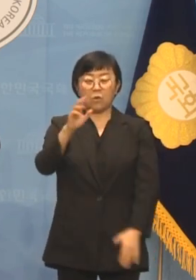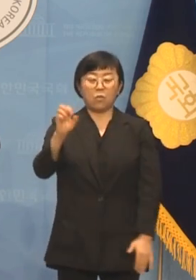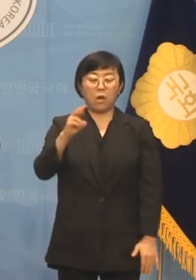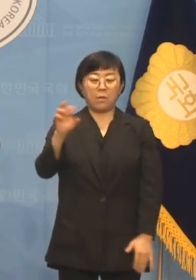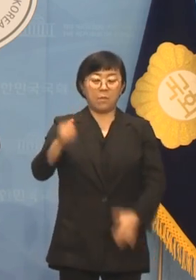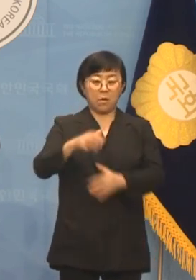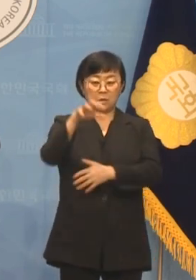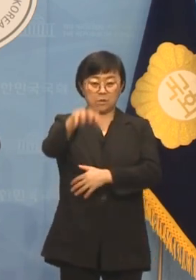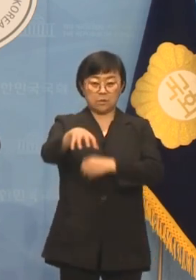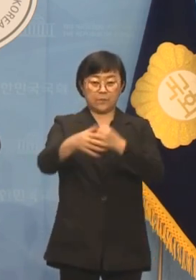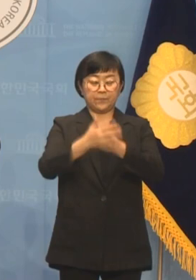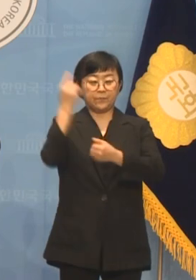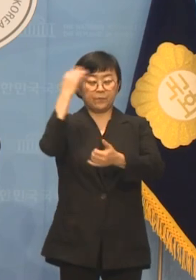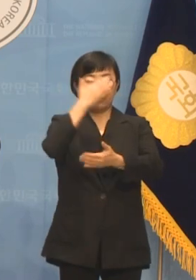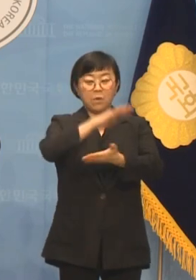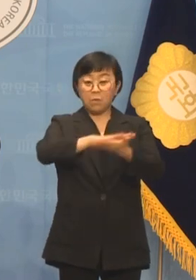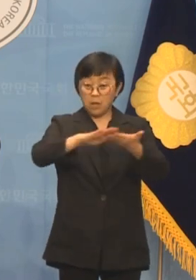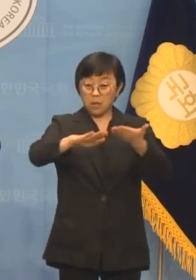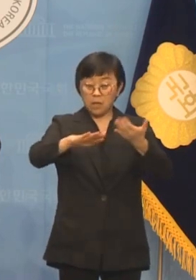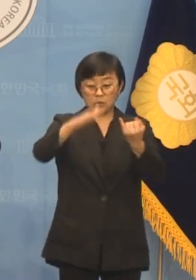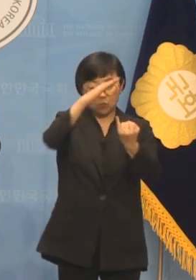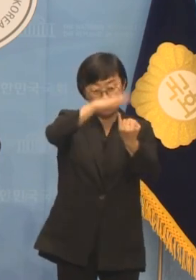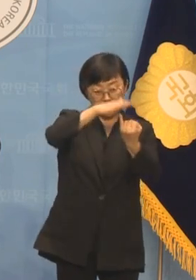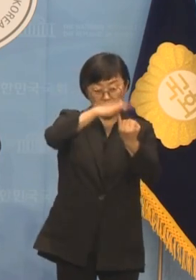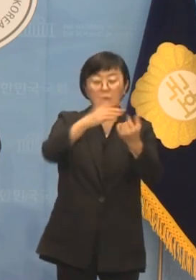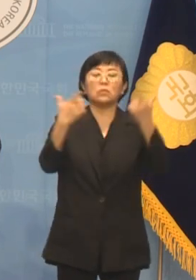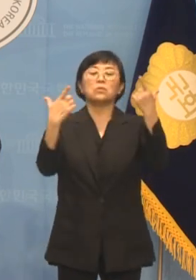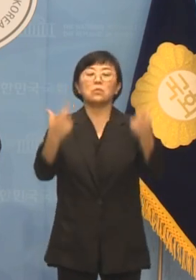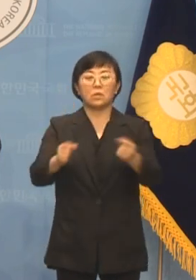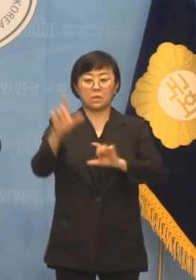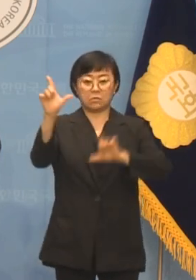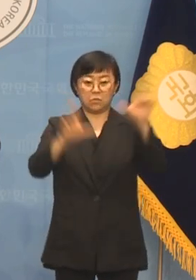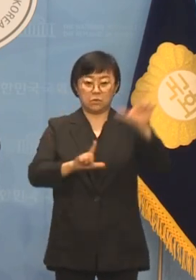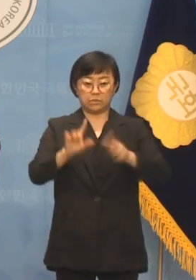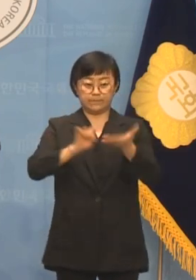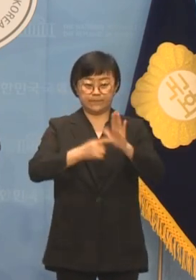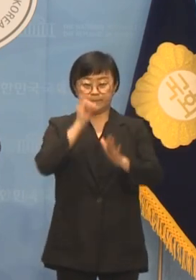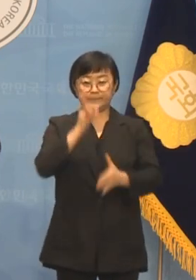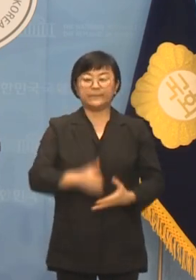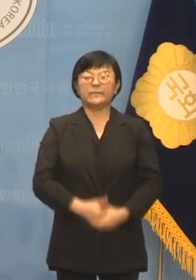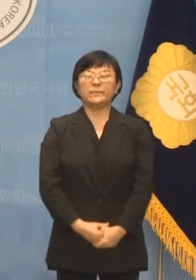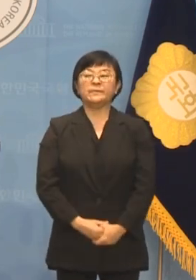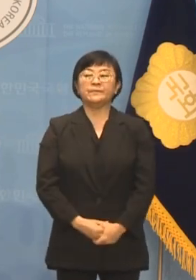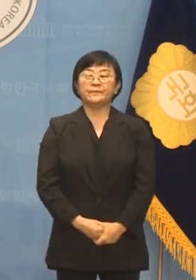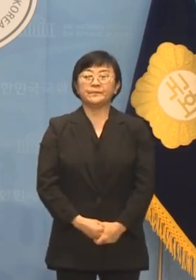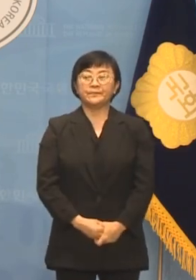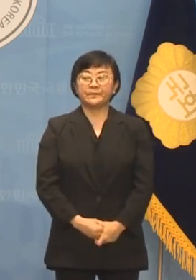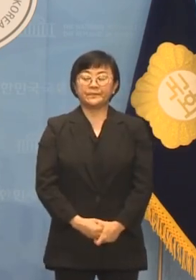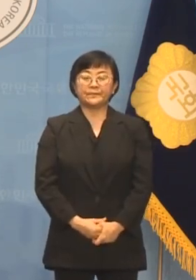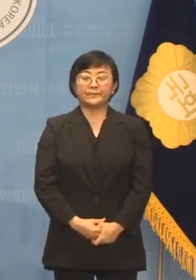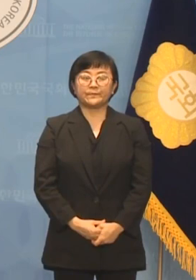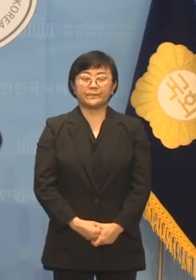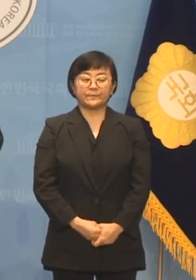광명동굴앞 평화의 소녀상에서도 같은 짓을 하는 만행을 저질렀습니다.